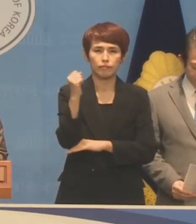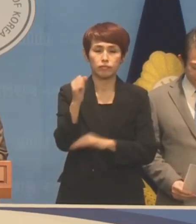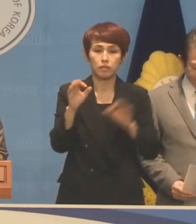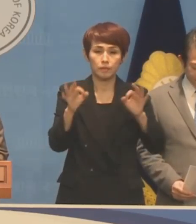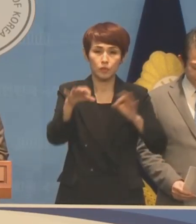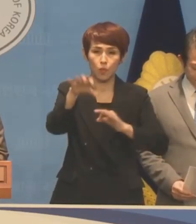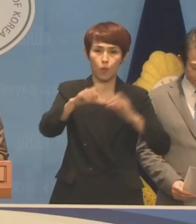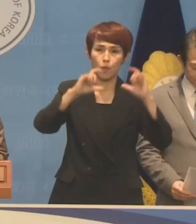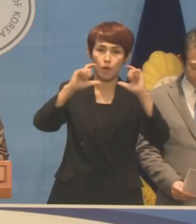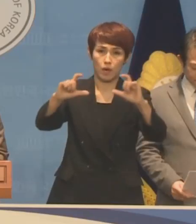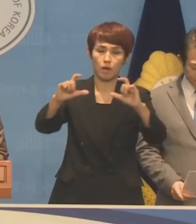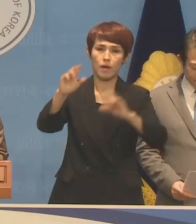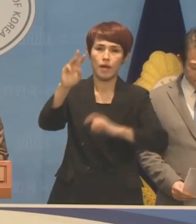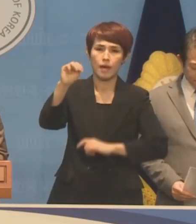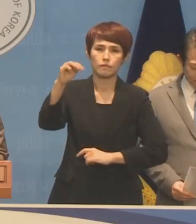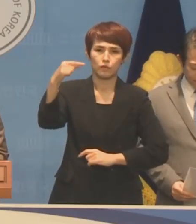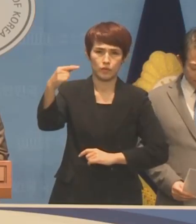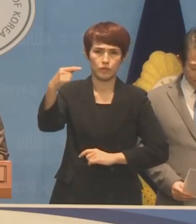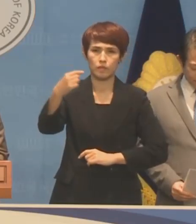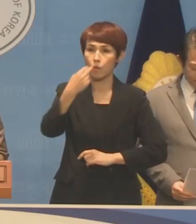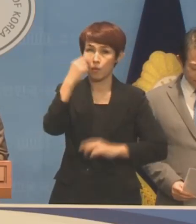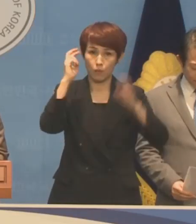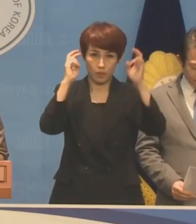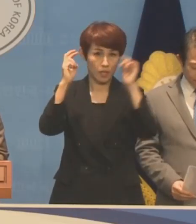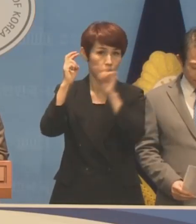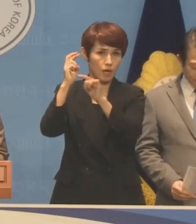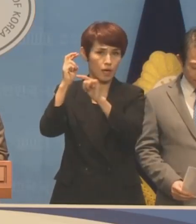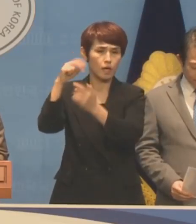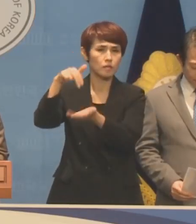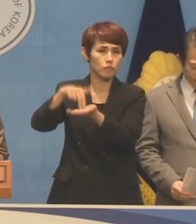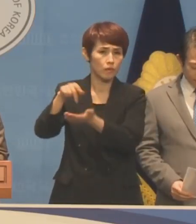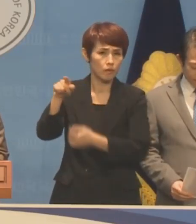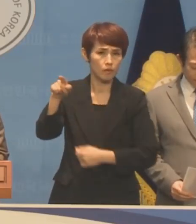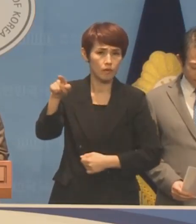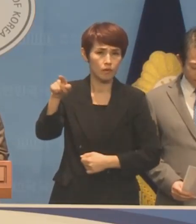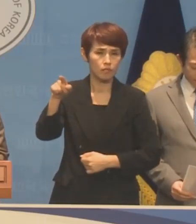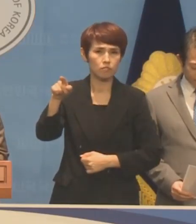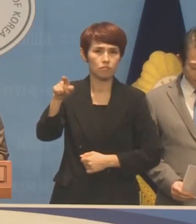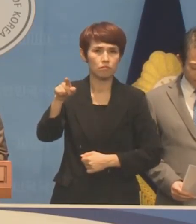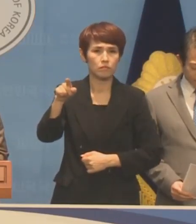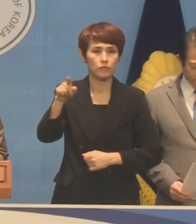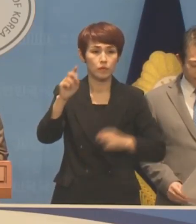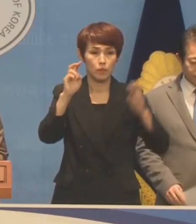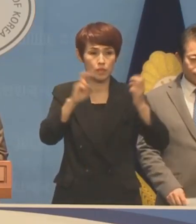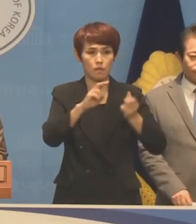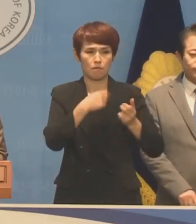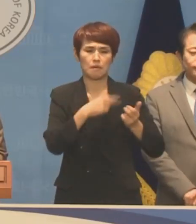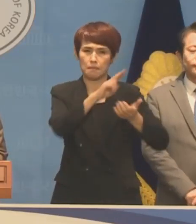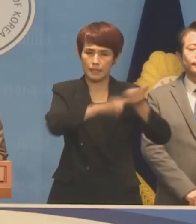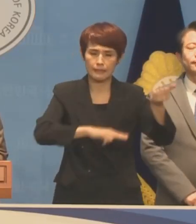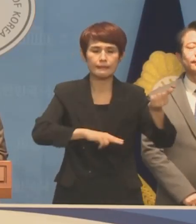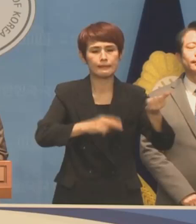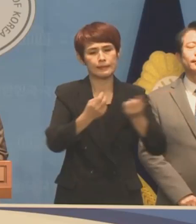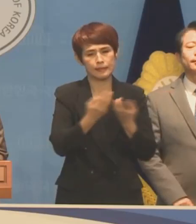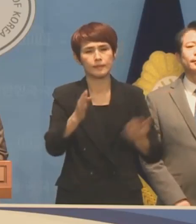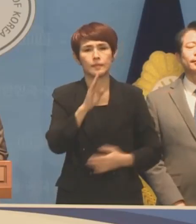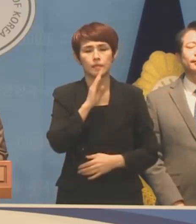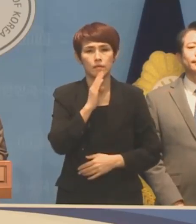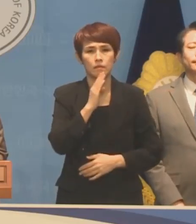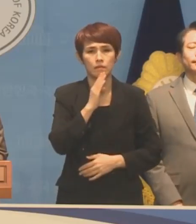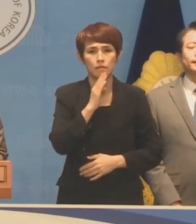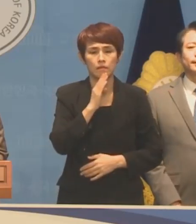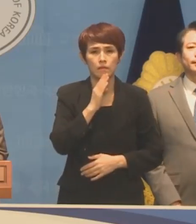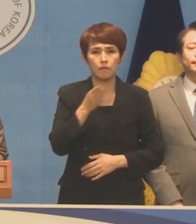부실금융기관으로 결정된 MG손해보험 입장에서도 매각 난항은 불가피했습니다.